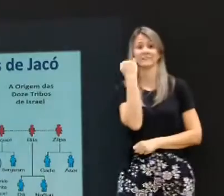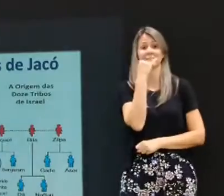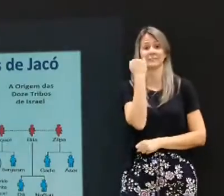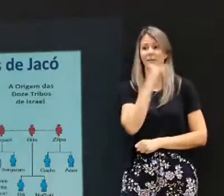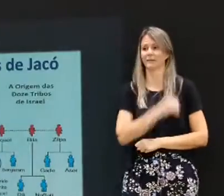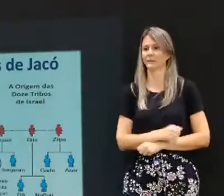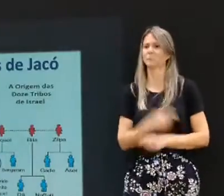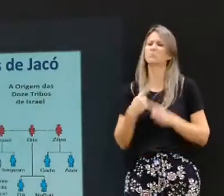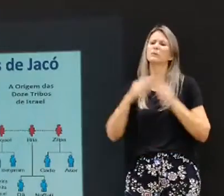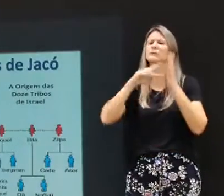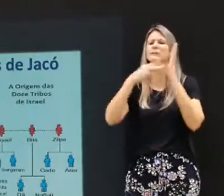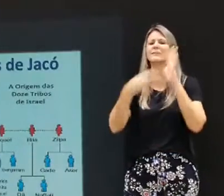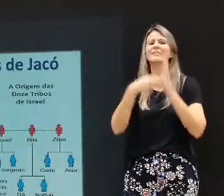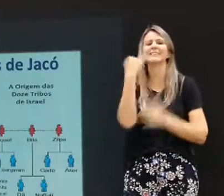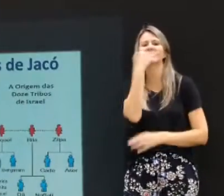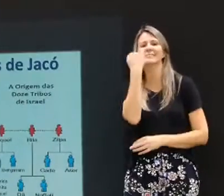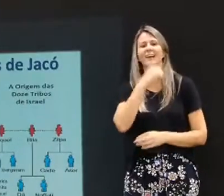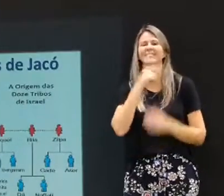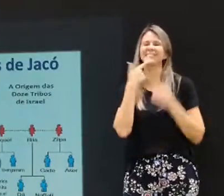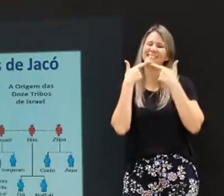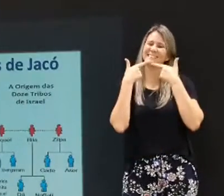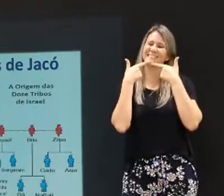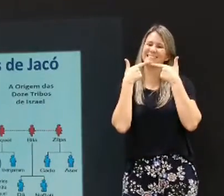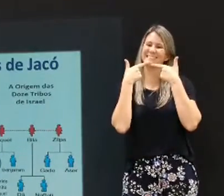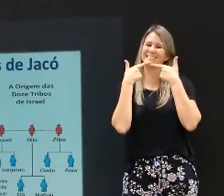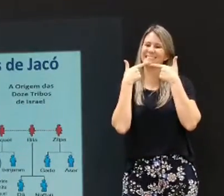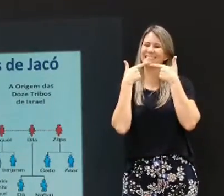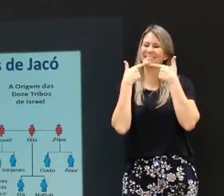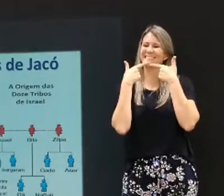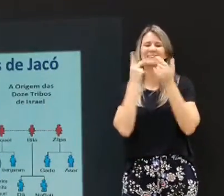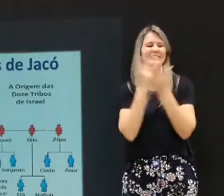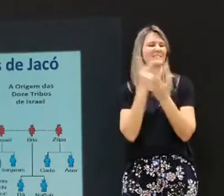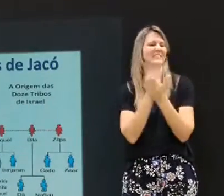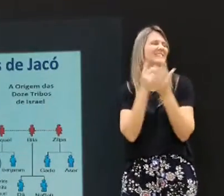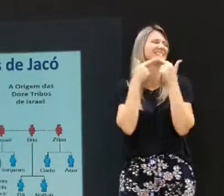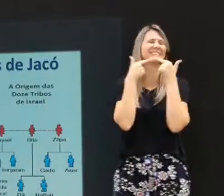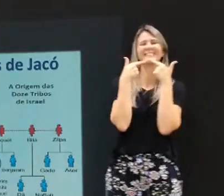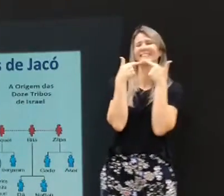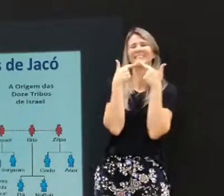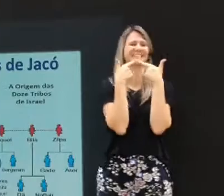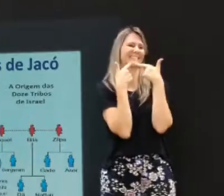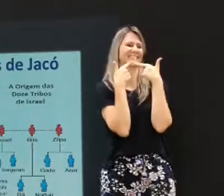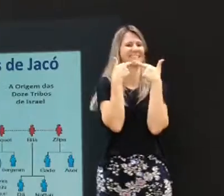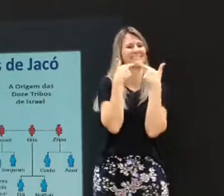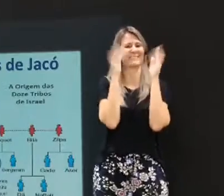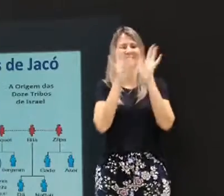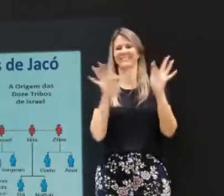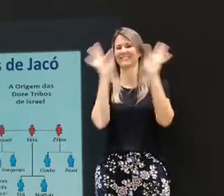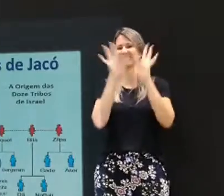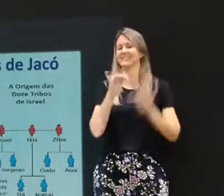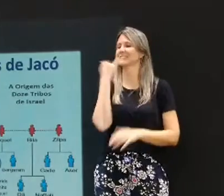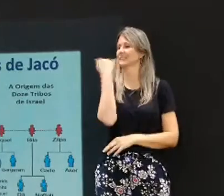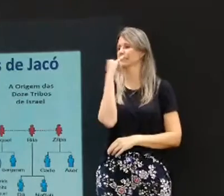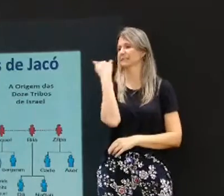Isaac. O que significa esse sinal? E riso. O significado do nome de Isaac significa riso,